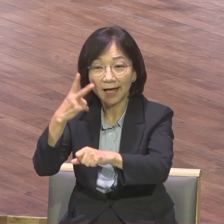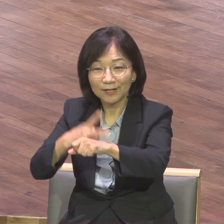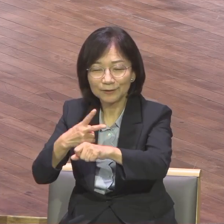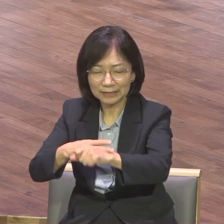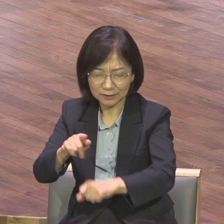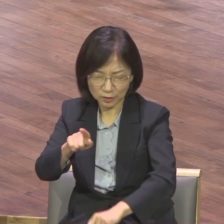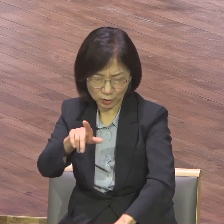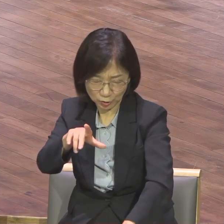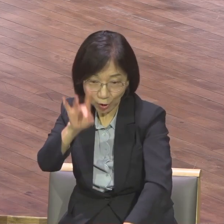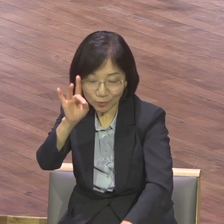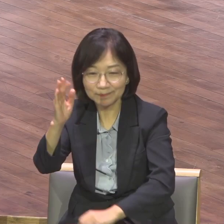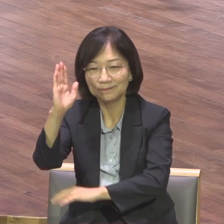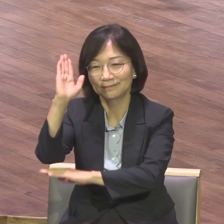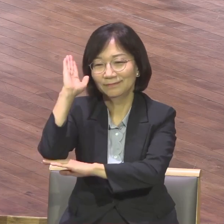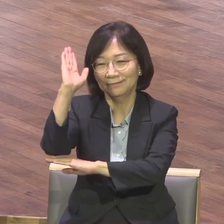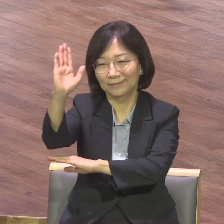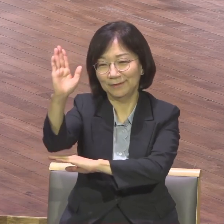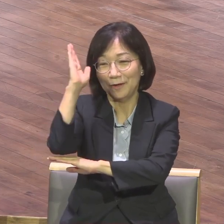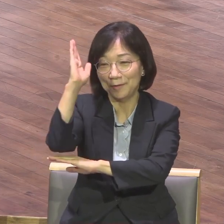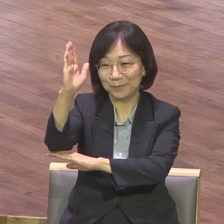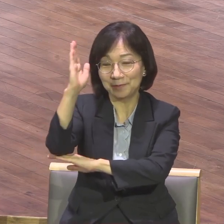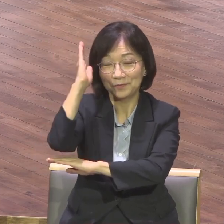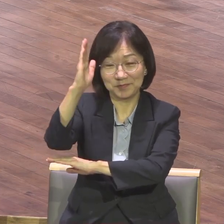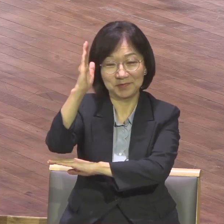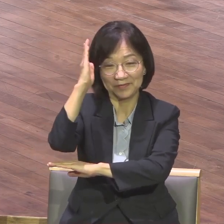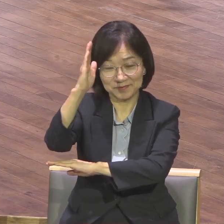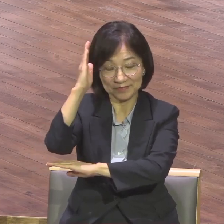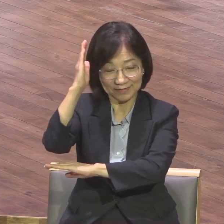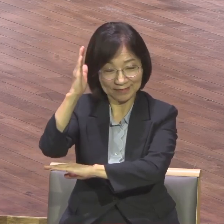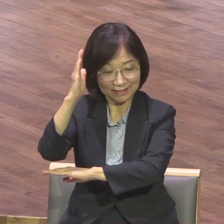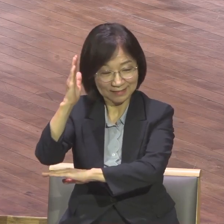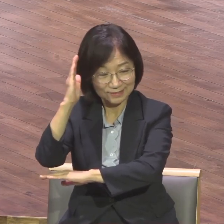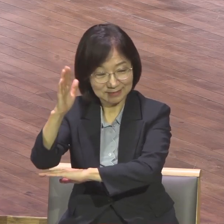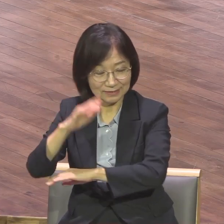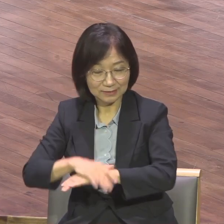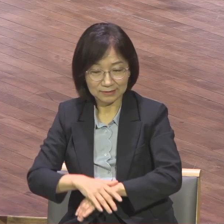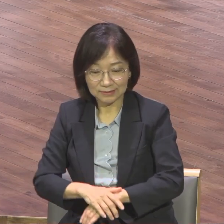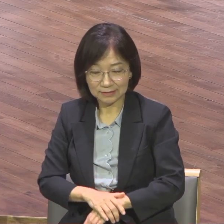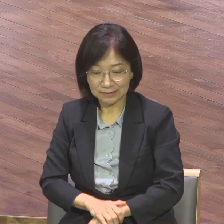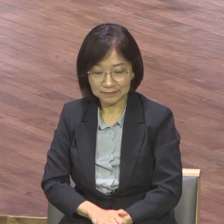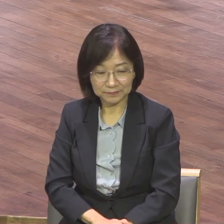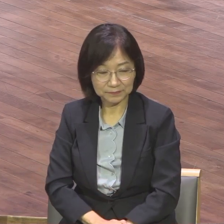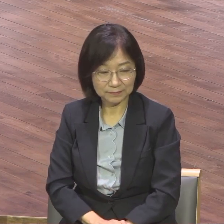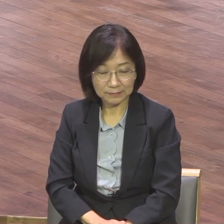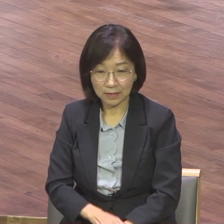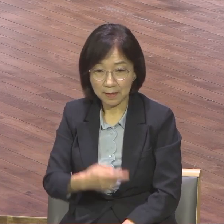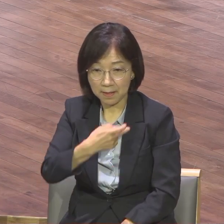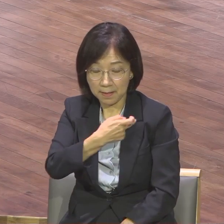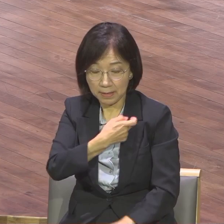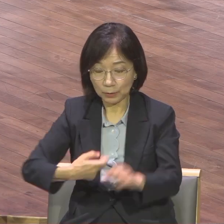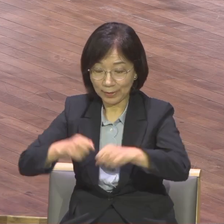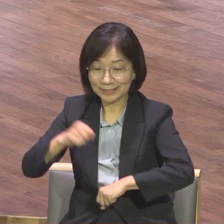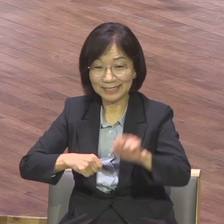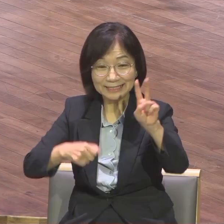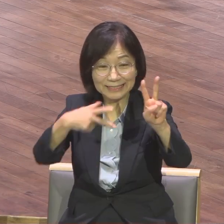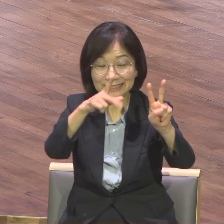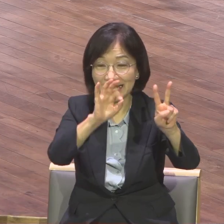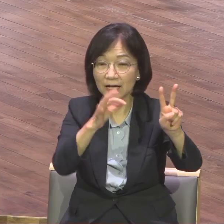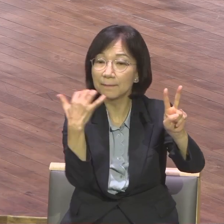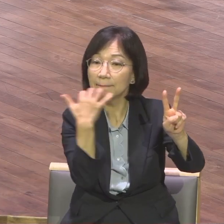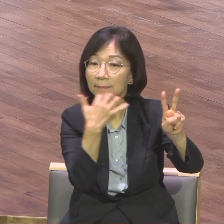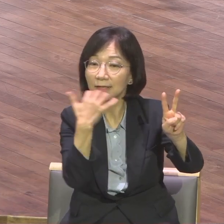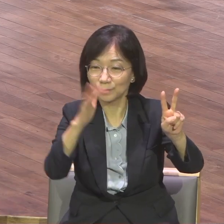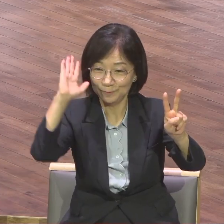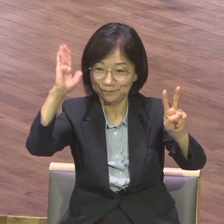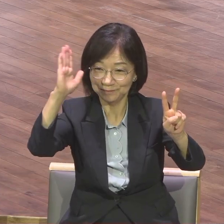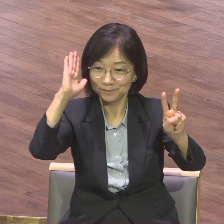이게 바울의. 바울의 첫 번째 설교. 사도행전 2장에는 베드로의 설교가 나와 있고 사도행전